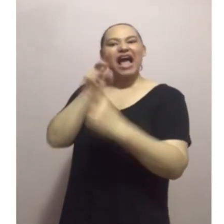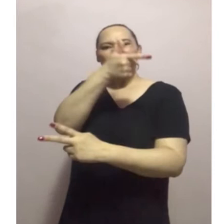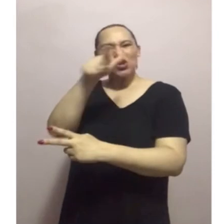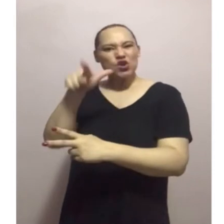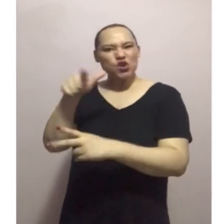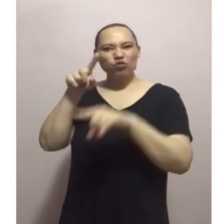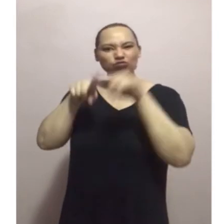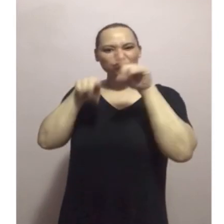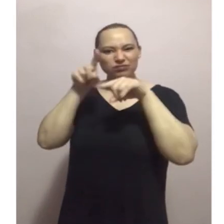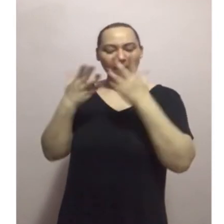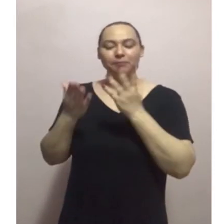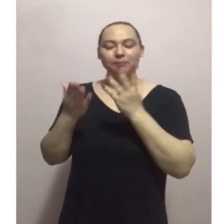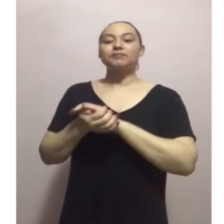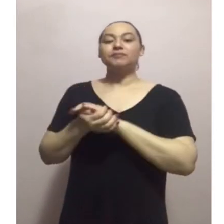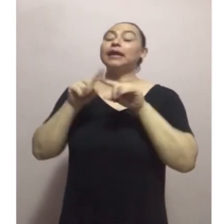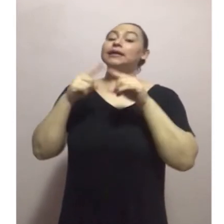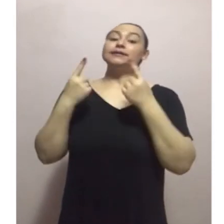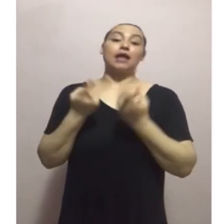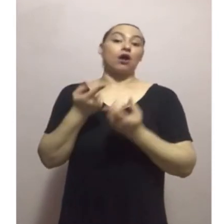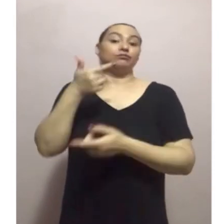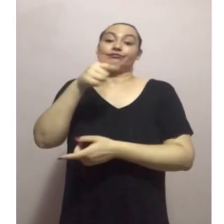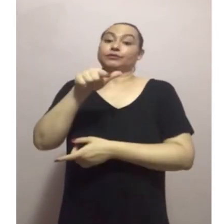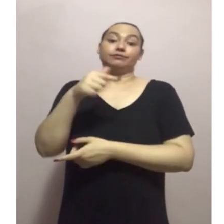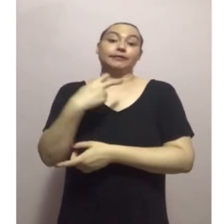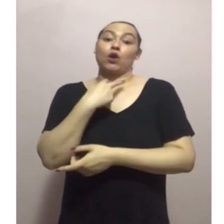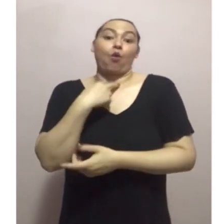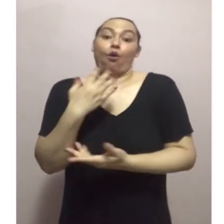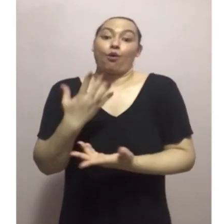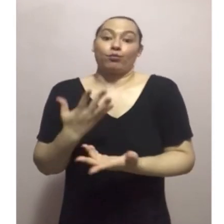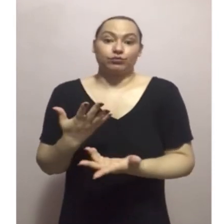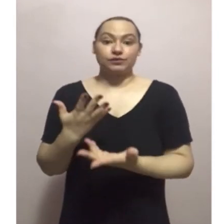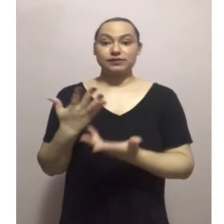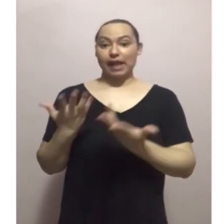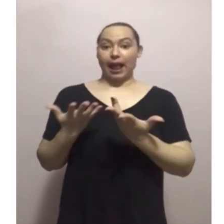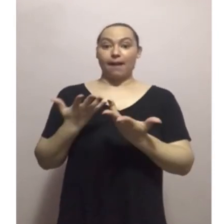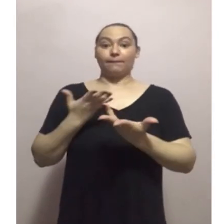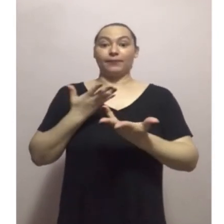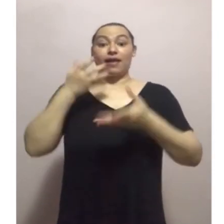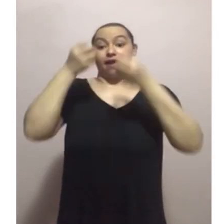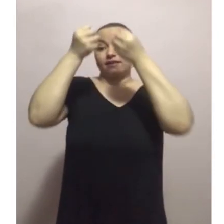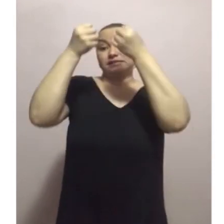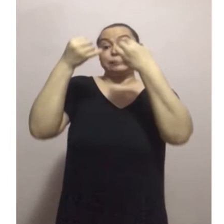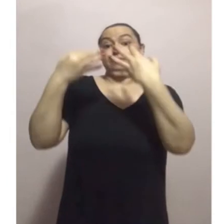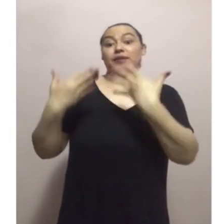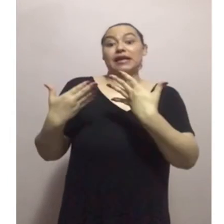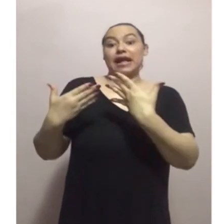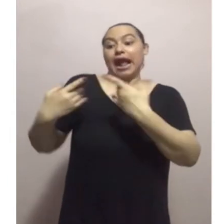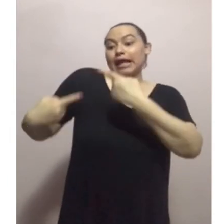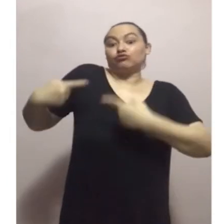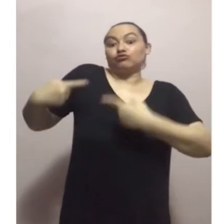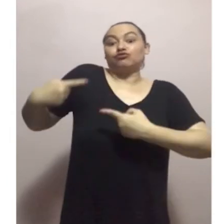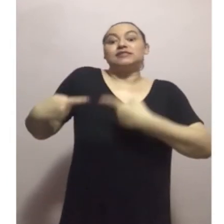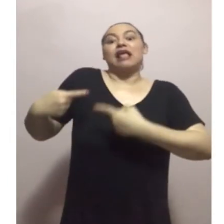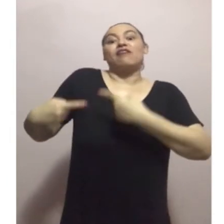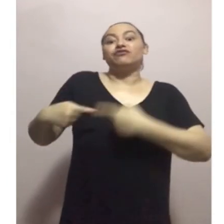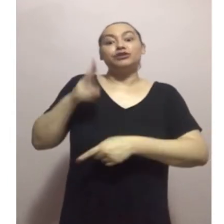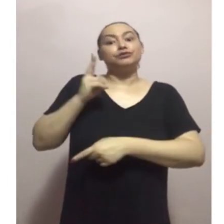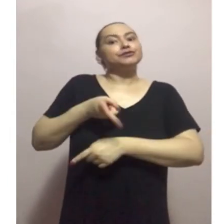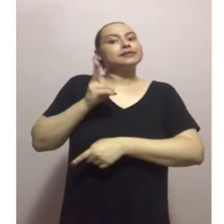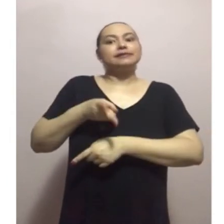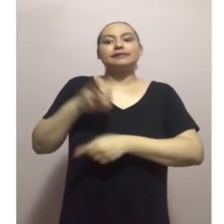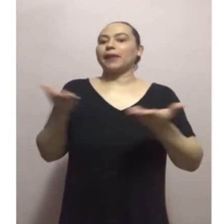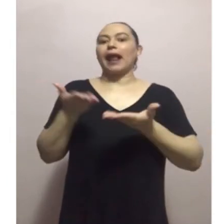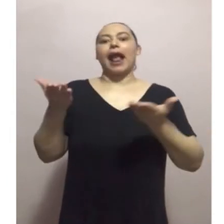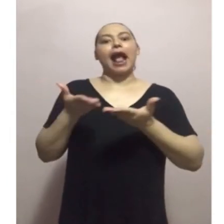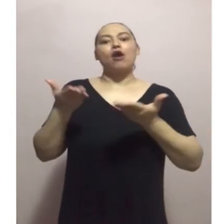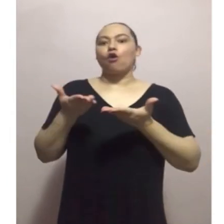veículos. E, enfim, não tem como a gente não tentar passar um pouco dos desafios que a gente passou, né,